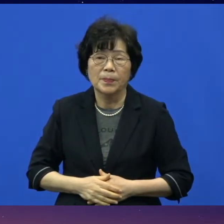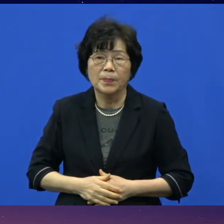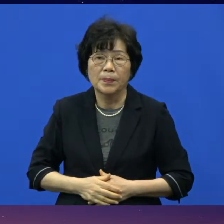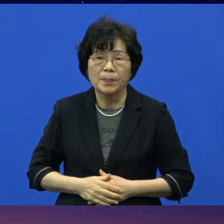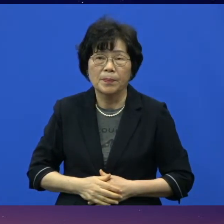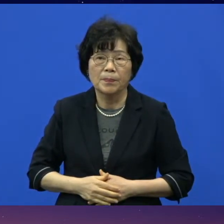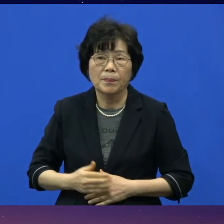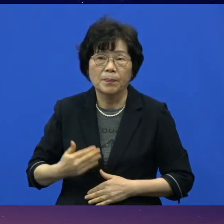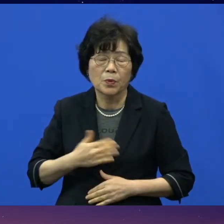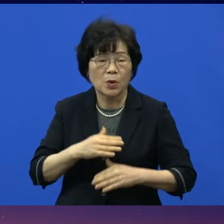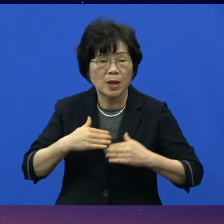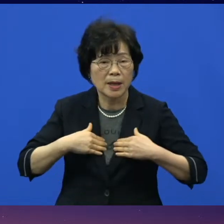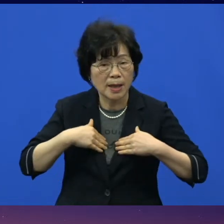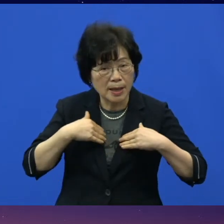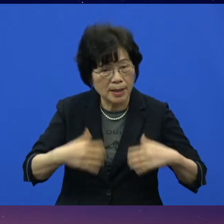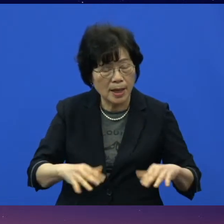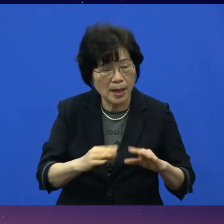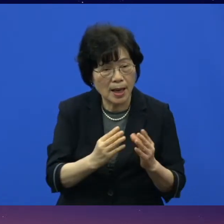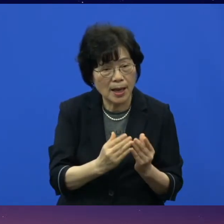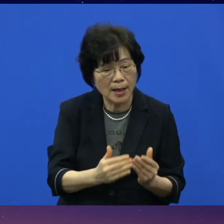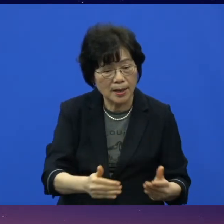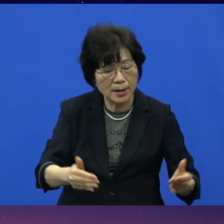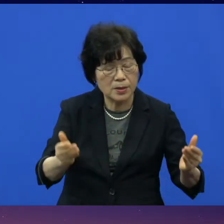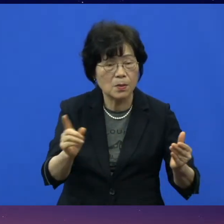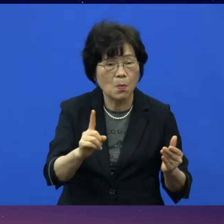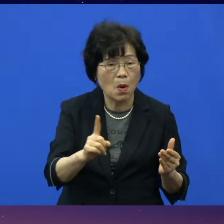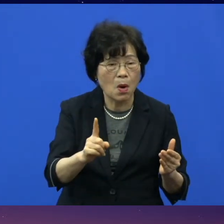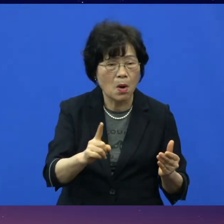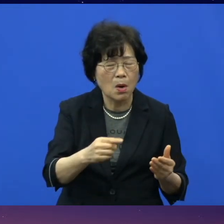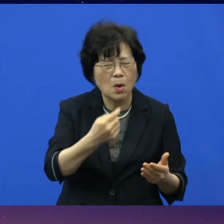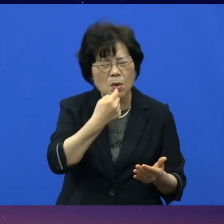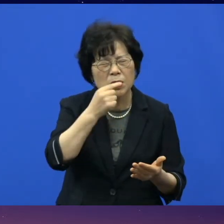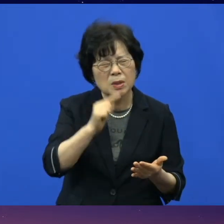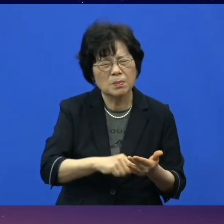여러분, 우리는 연약한 그릇이란 말은 뭘까요? 우리는 쉽게 죄를 짓는 사람.